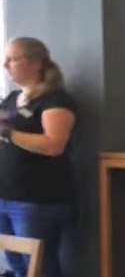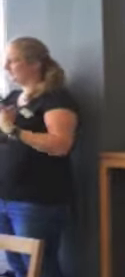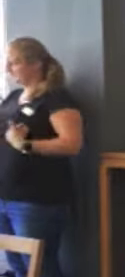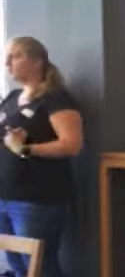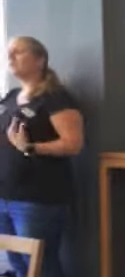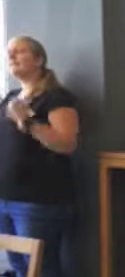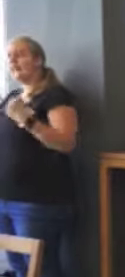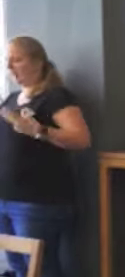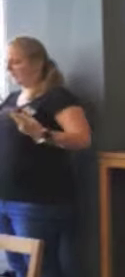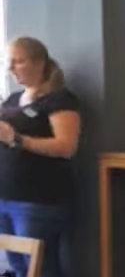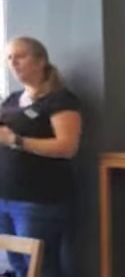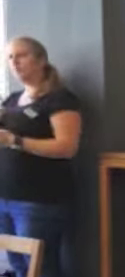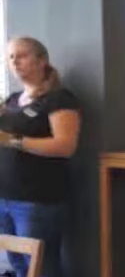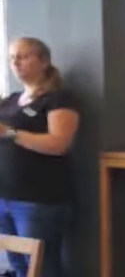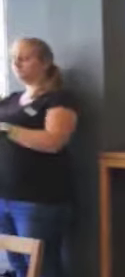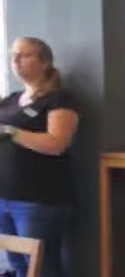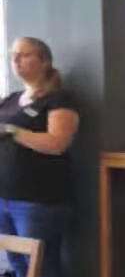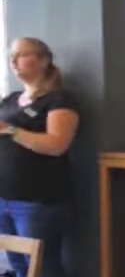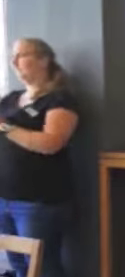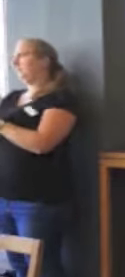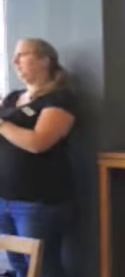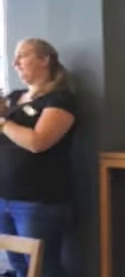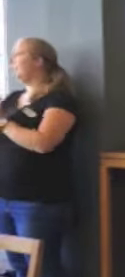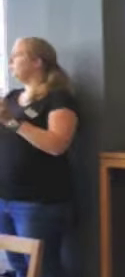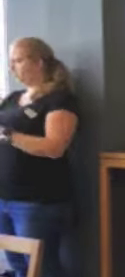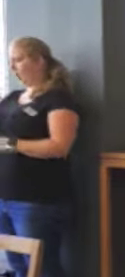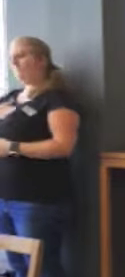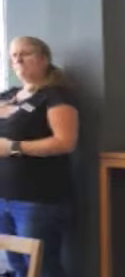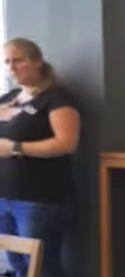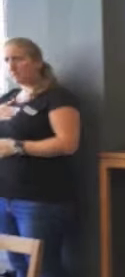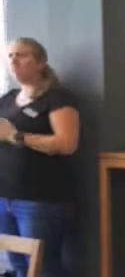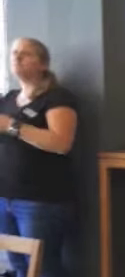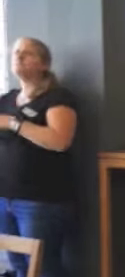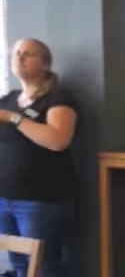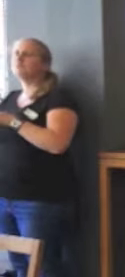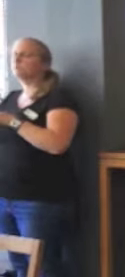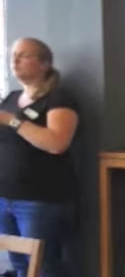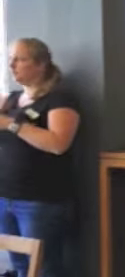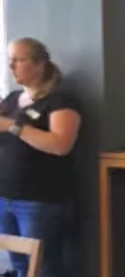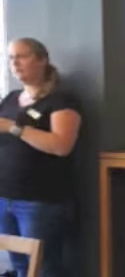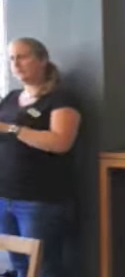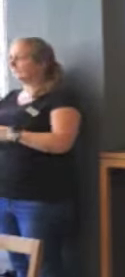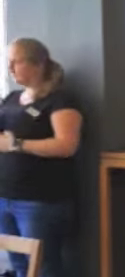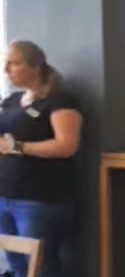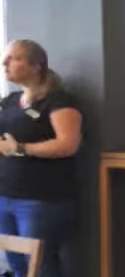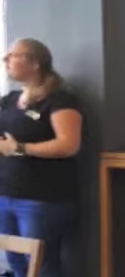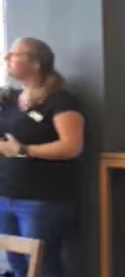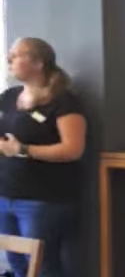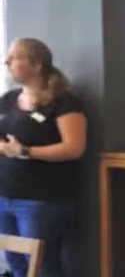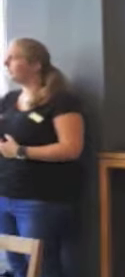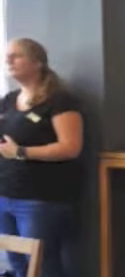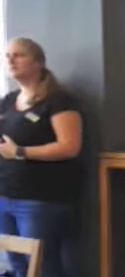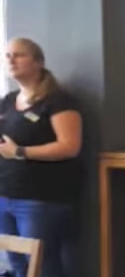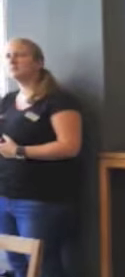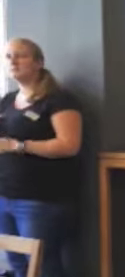viktigt. Även om man sitter där 2 timmar i veckan så har man sin egen arbetsplats. Man är behövd. Och man känner sig